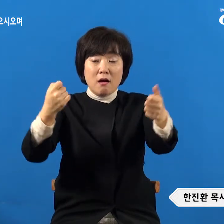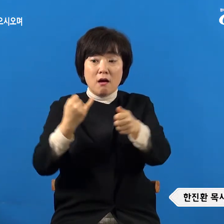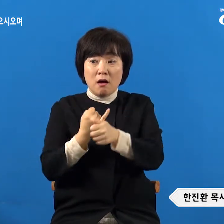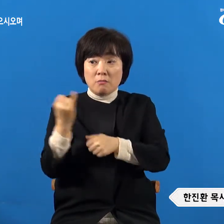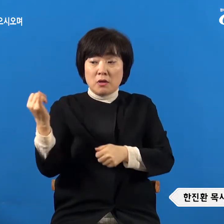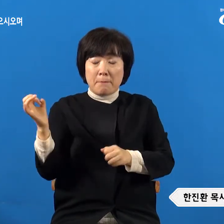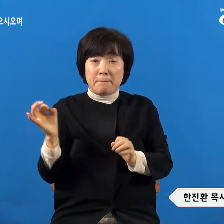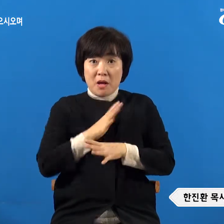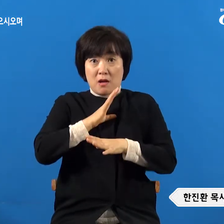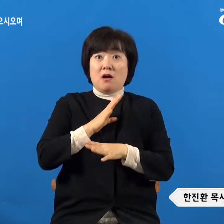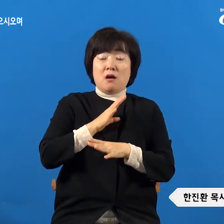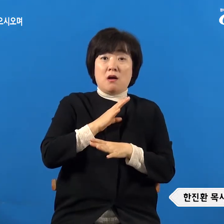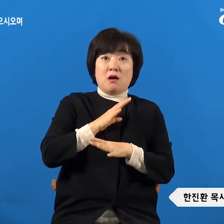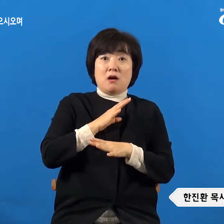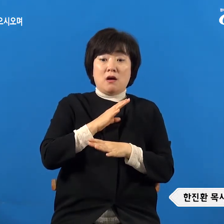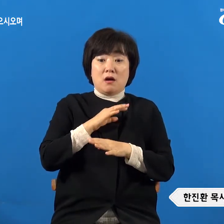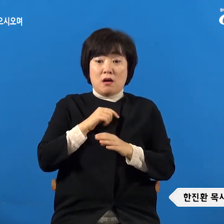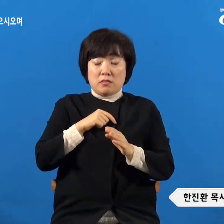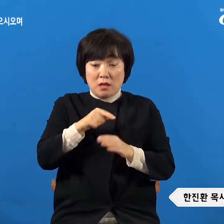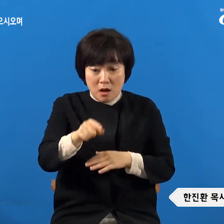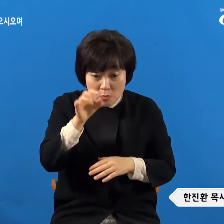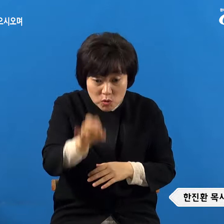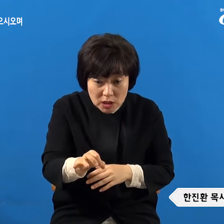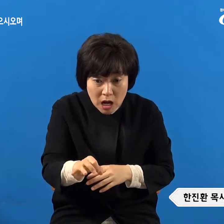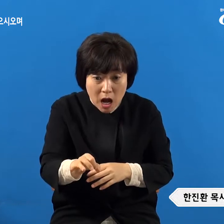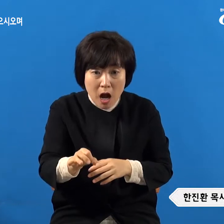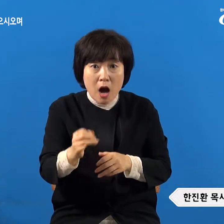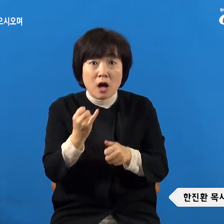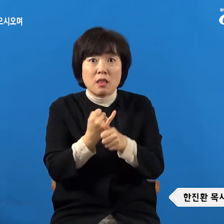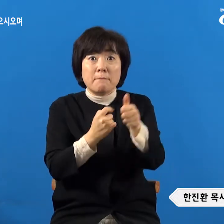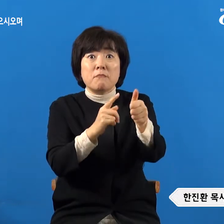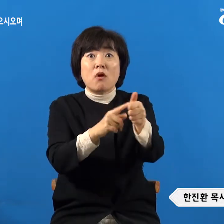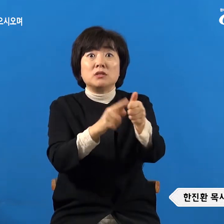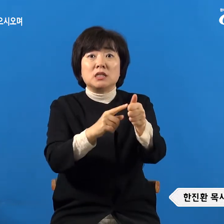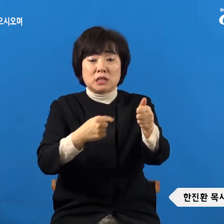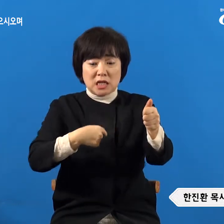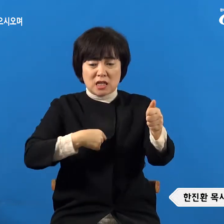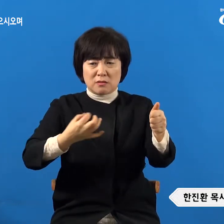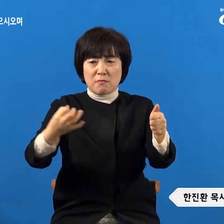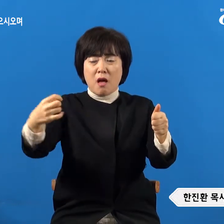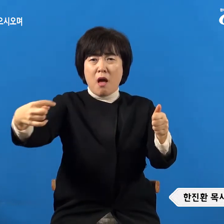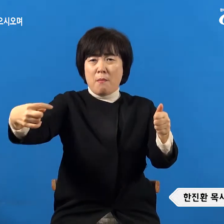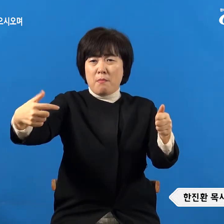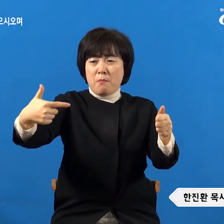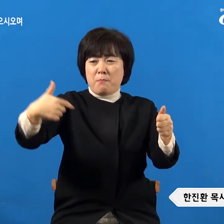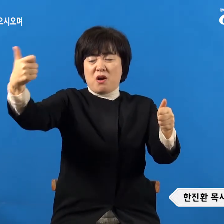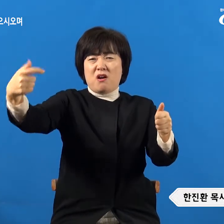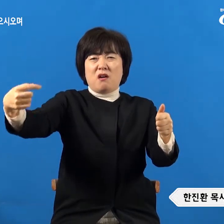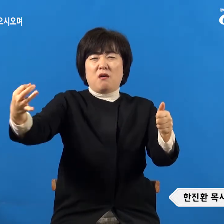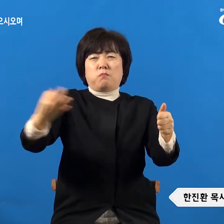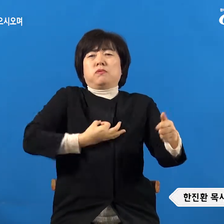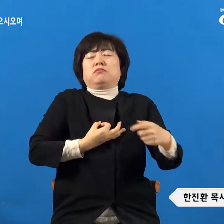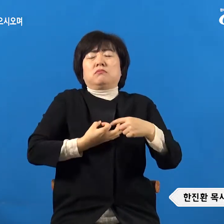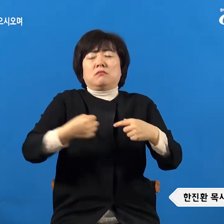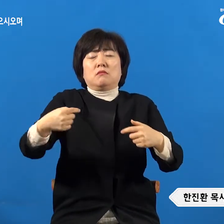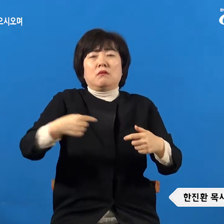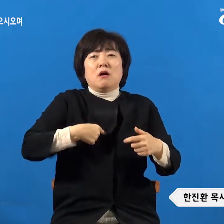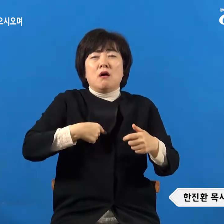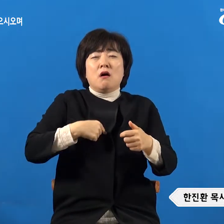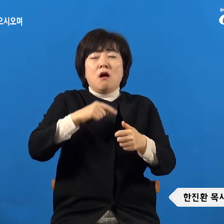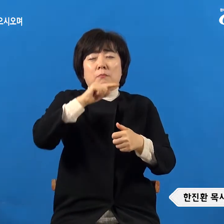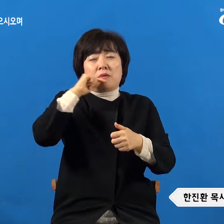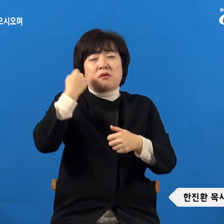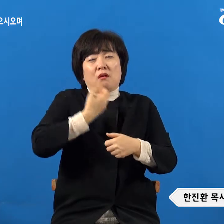부인이 놀라서 달려가 보니까 남편이 가슴에 총을 맞고 쓰러져 있습니다. 피가 흥건하게 흐르고